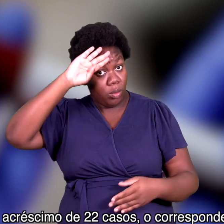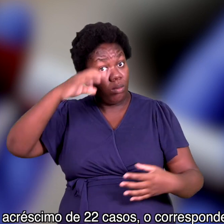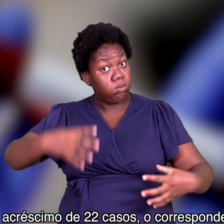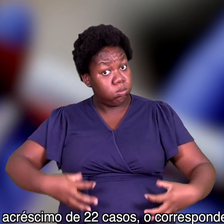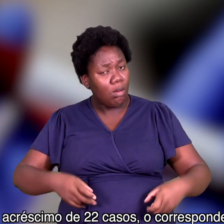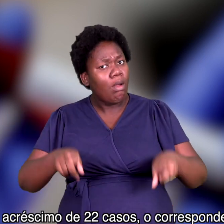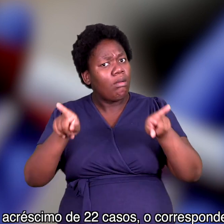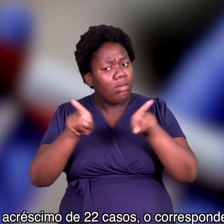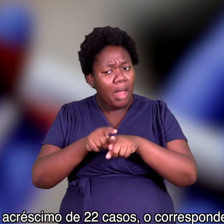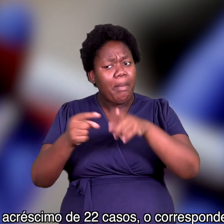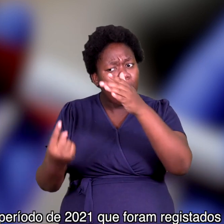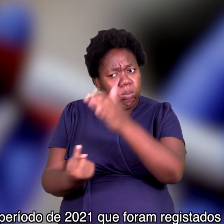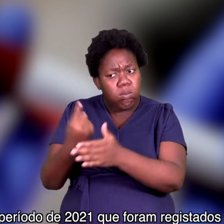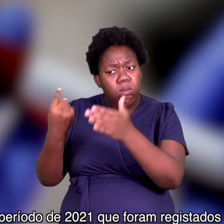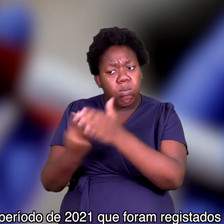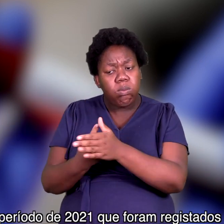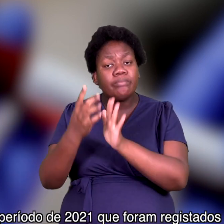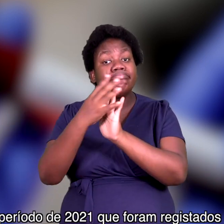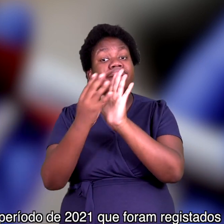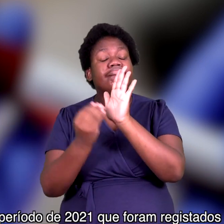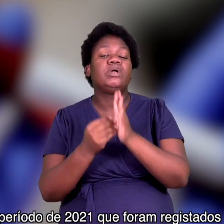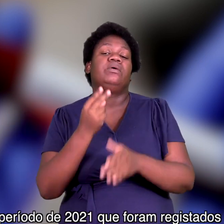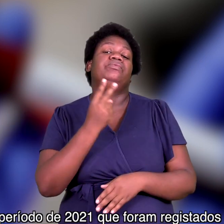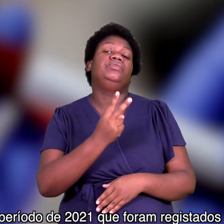% se comparado com o igual período de 2021.